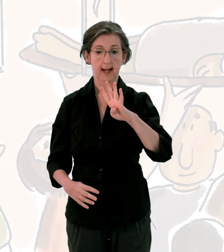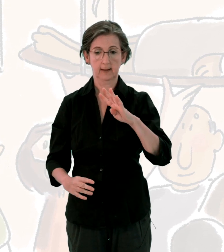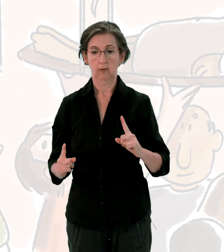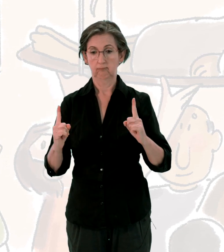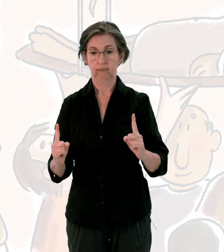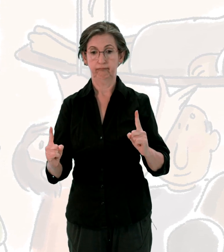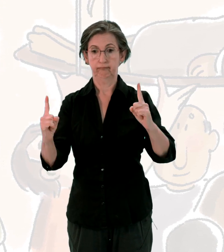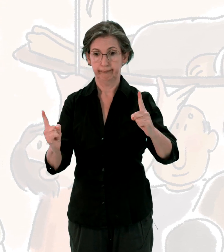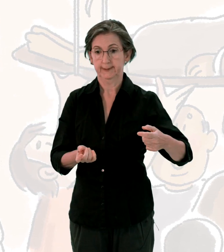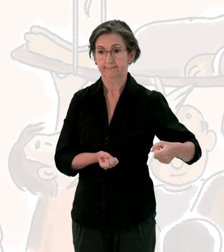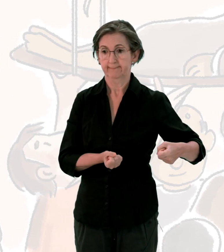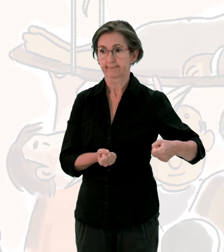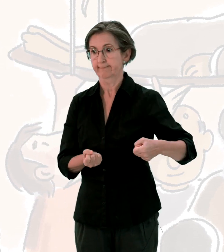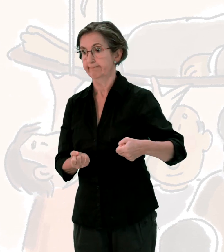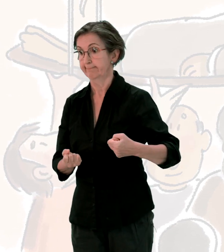4 personnes portent le malade.